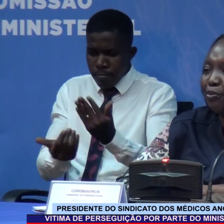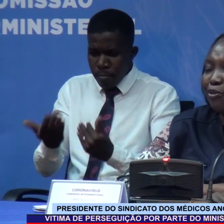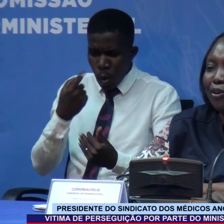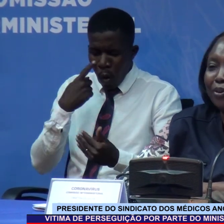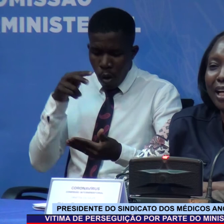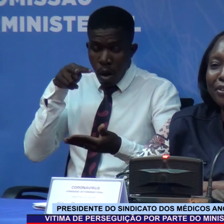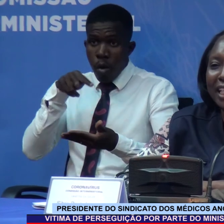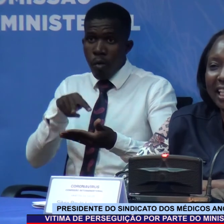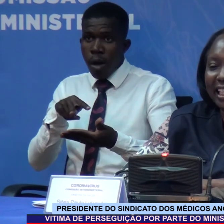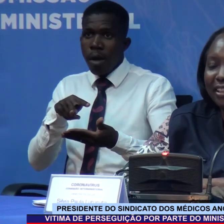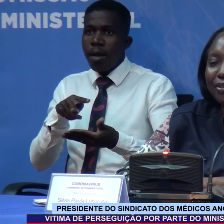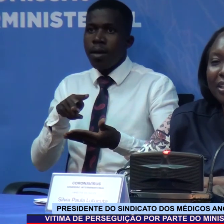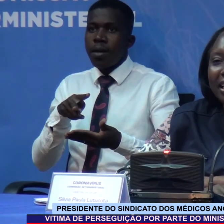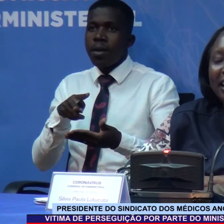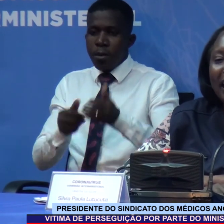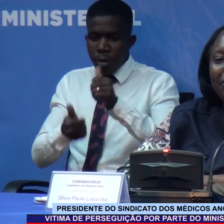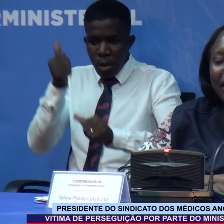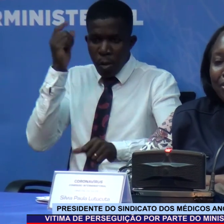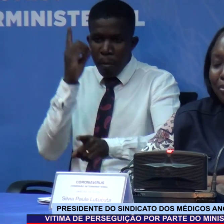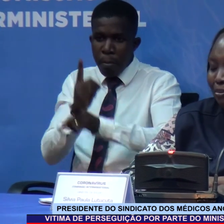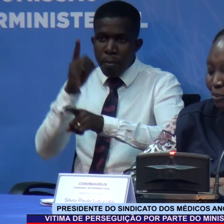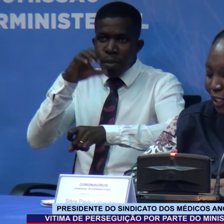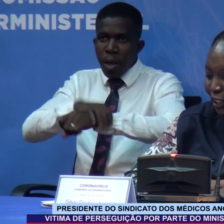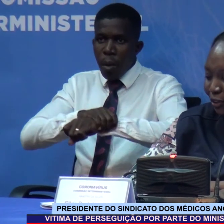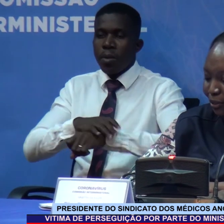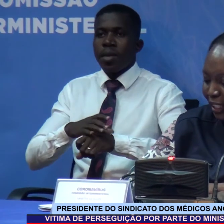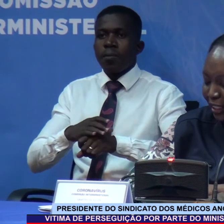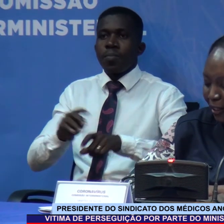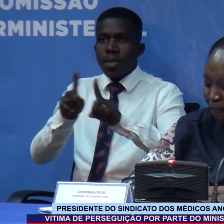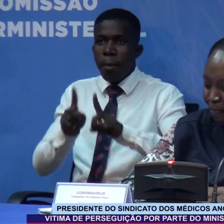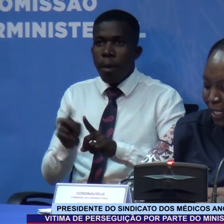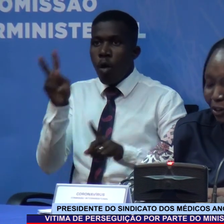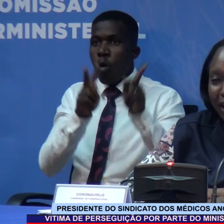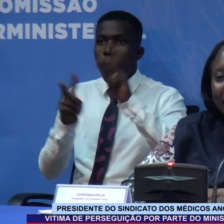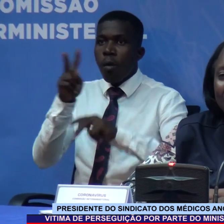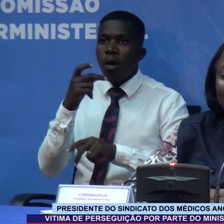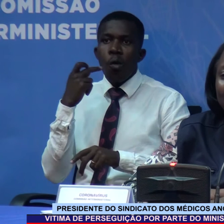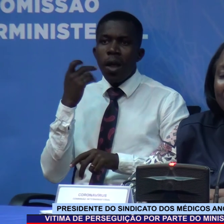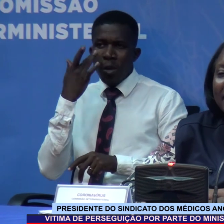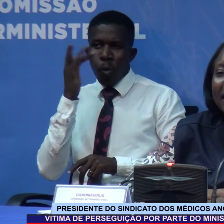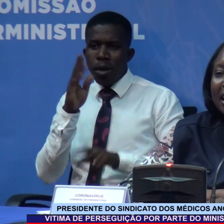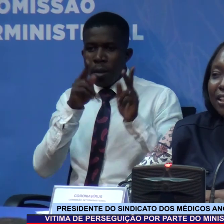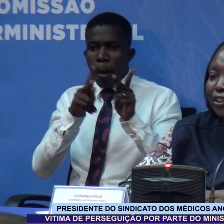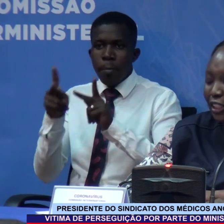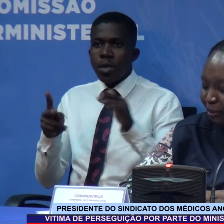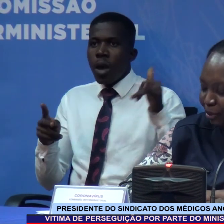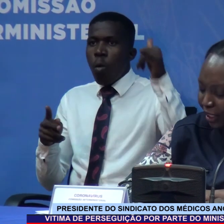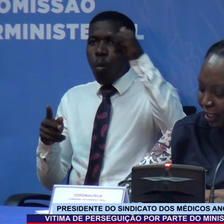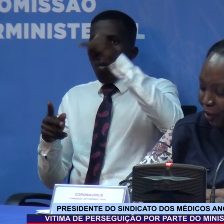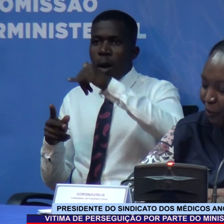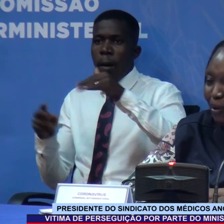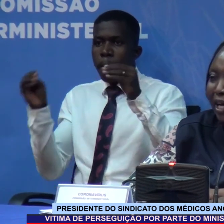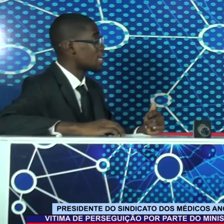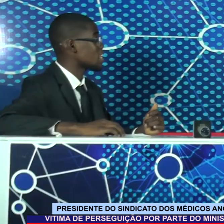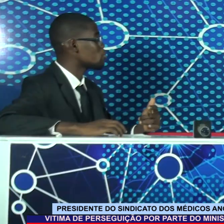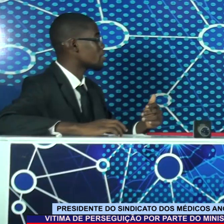mesmice, vamos falando e depois as vozes que falam mais alto, mas não, é preciso factos, não é? E vamos esperar que apareça um